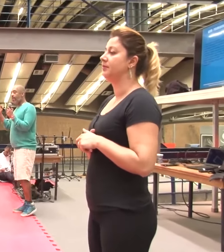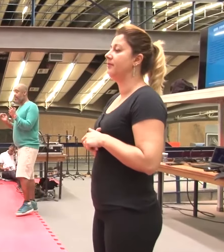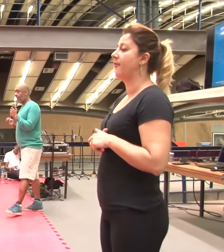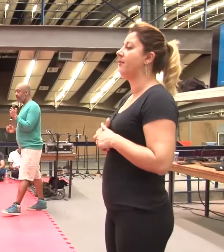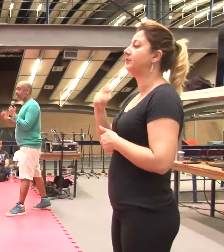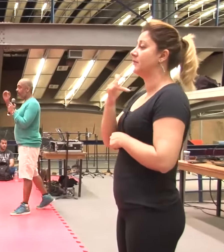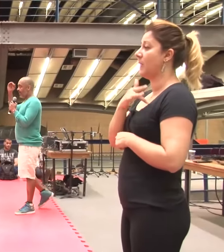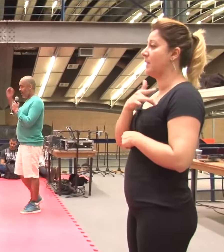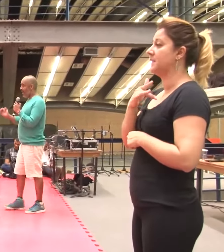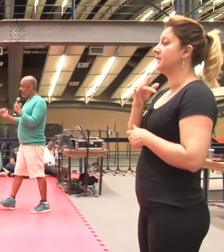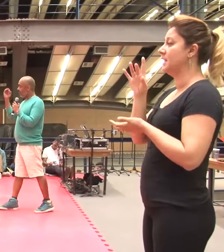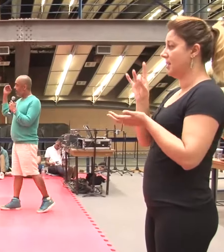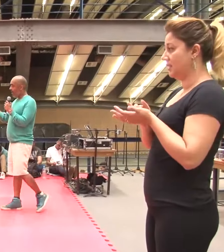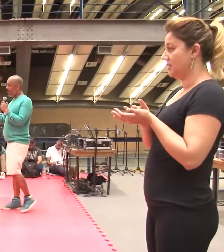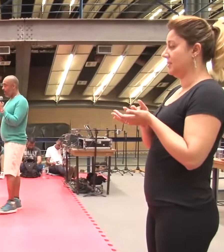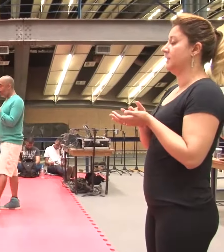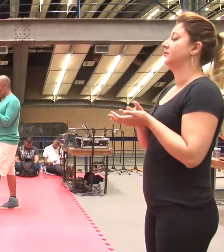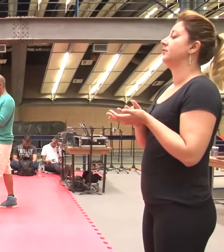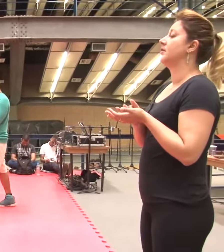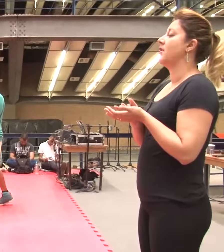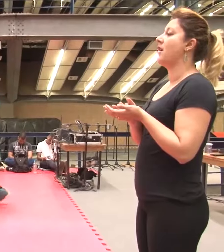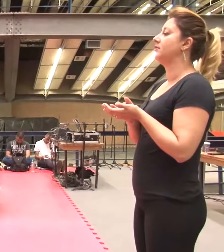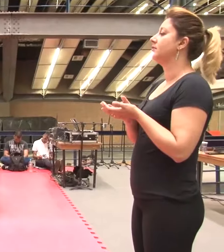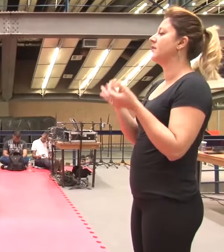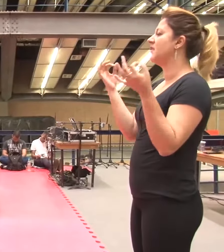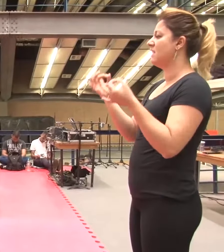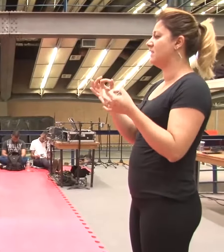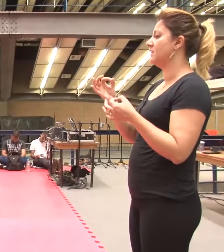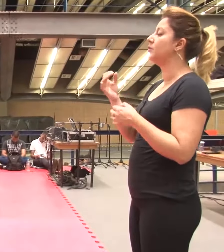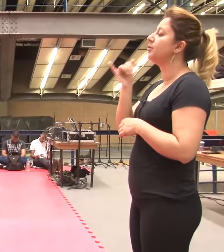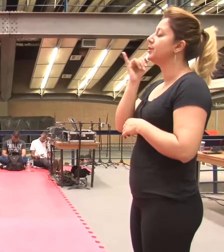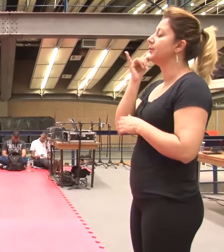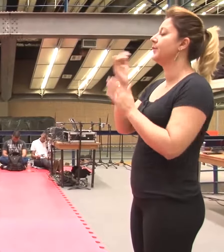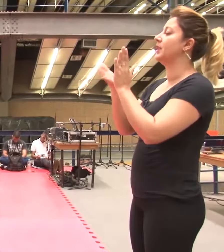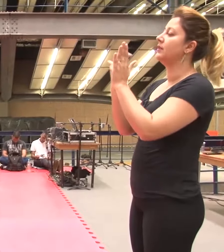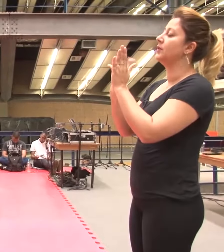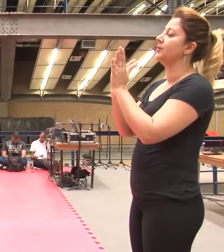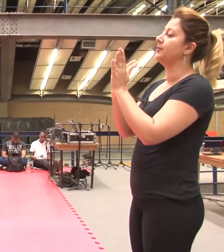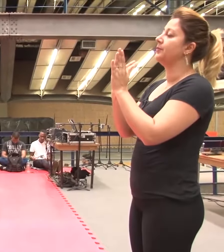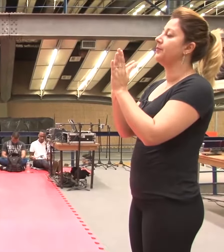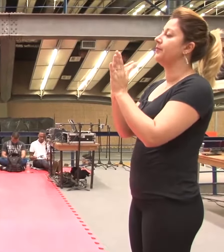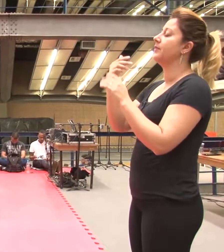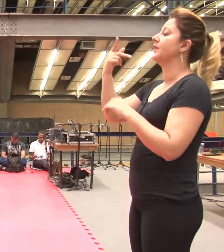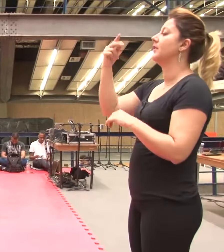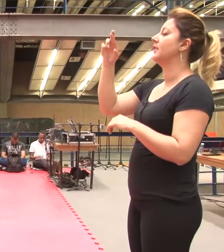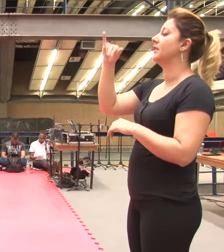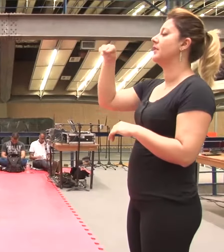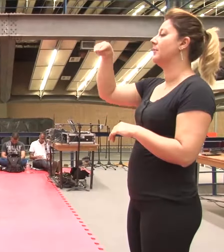Um romance realista? Clássico, é o primo basílio de Essa de Queiroz. Eu tenho lá a questão